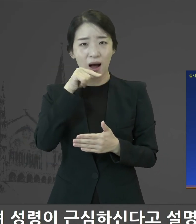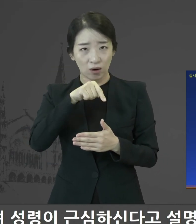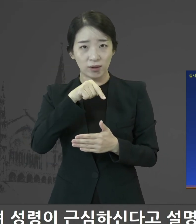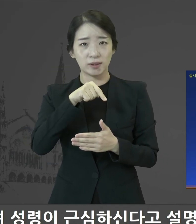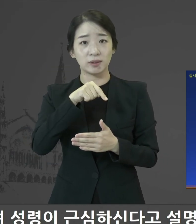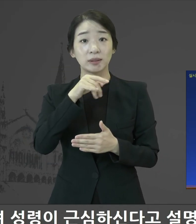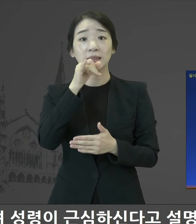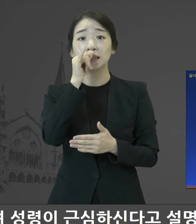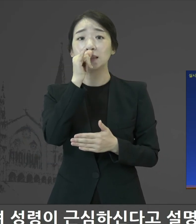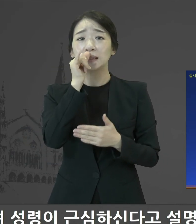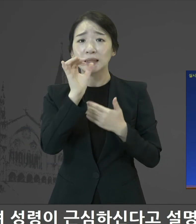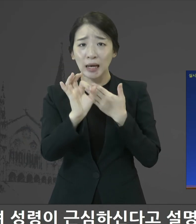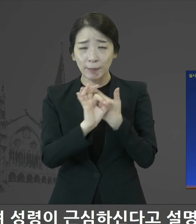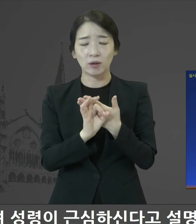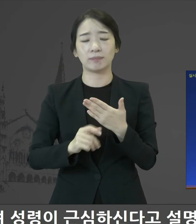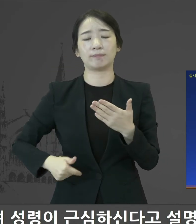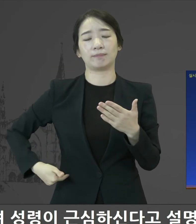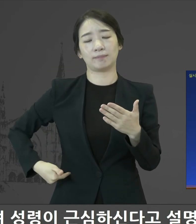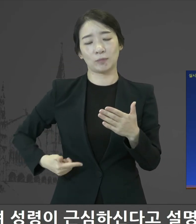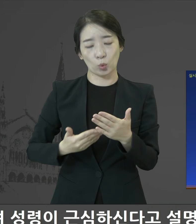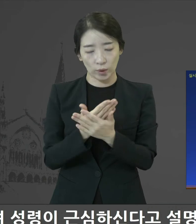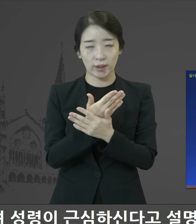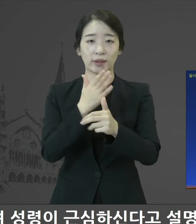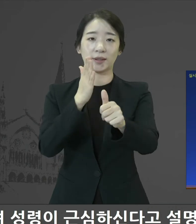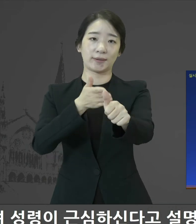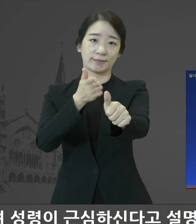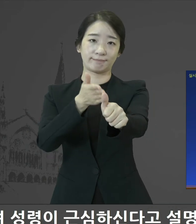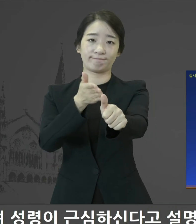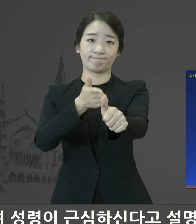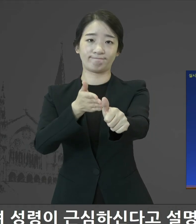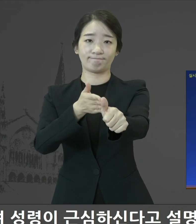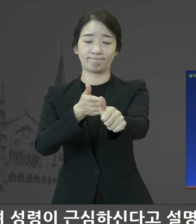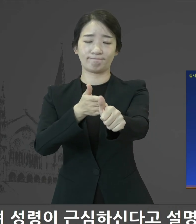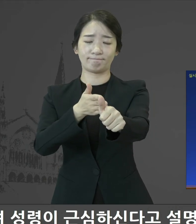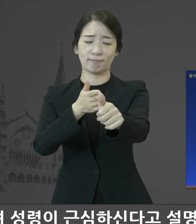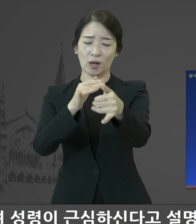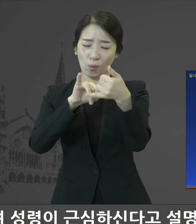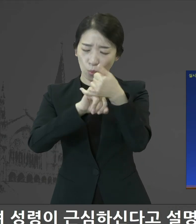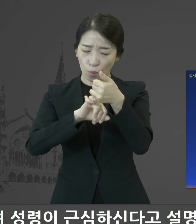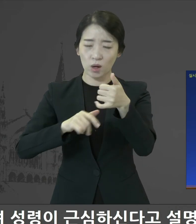있다면 회개하십시오. 회개의 대상이라고 얘기합니다.